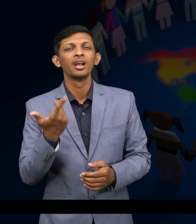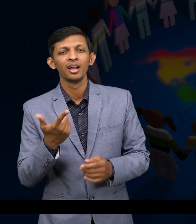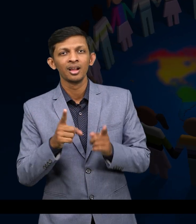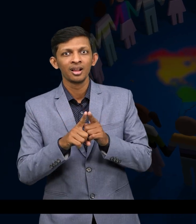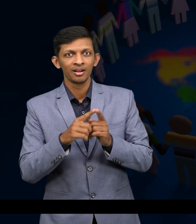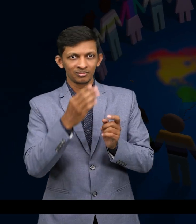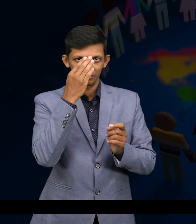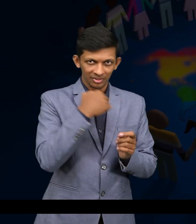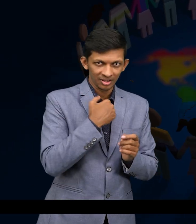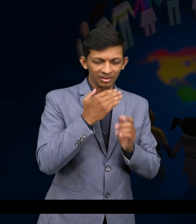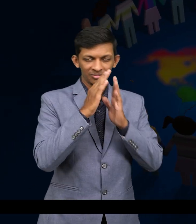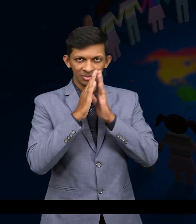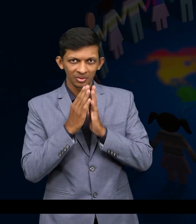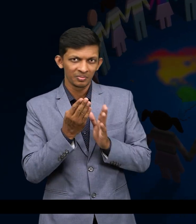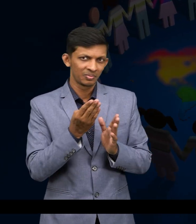धार्मिक भेदभाव.